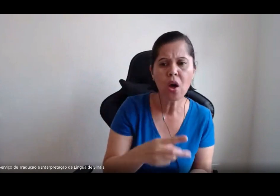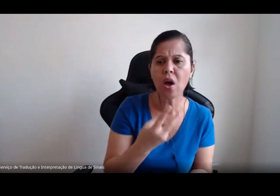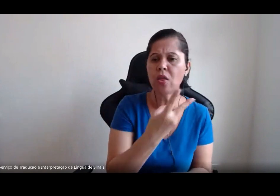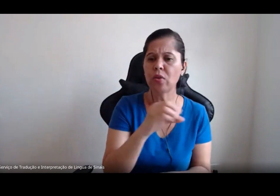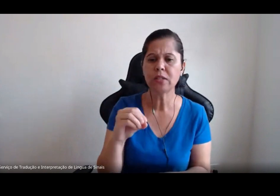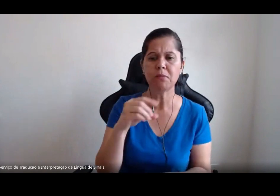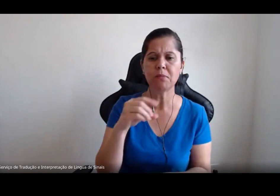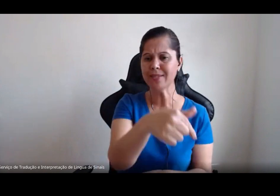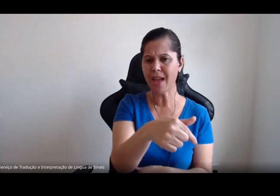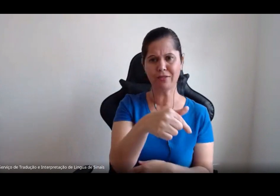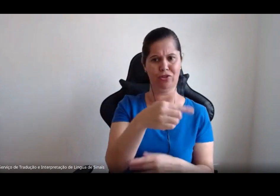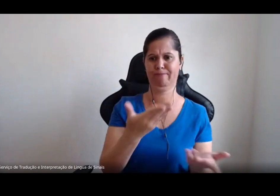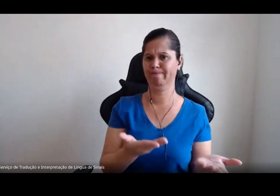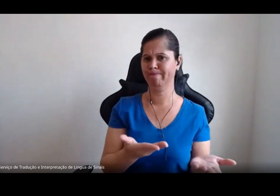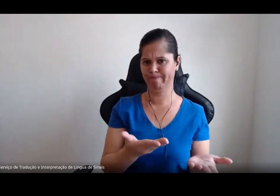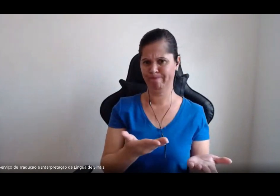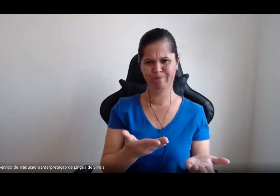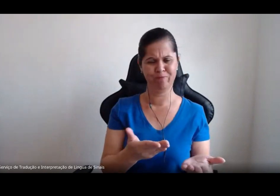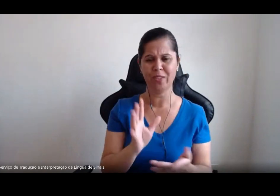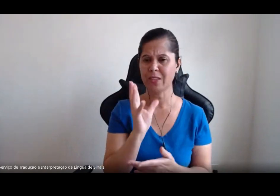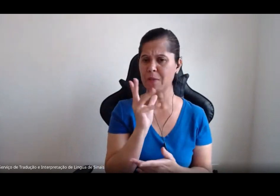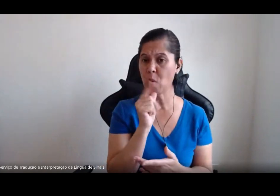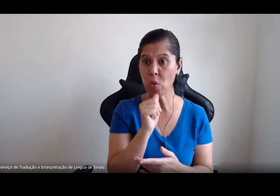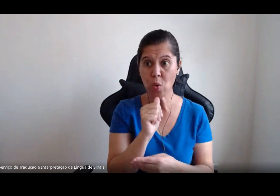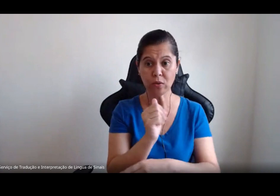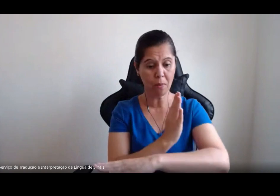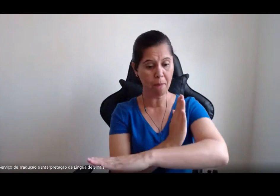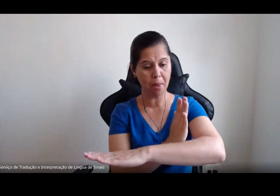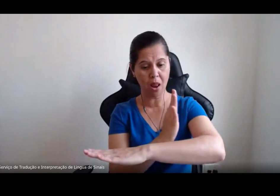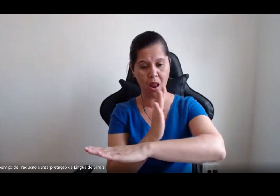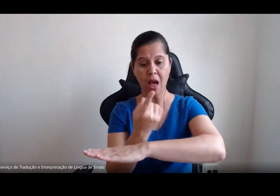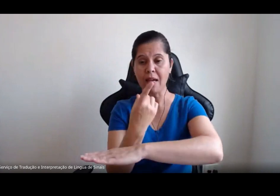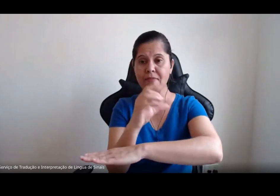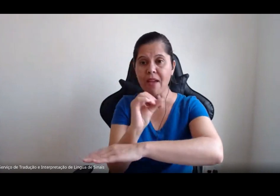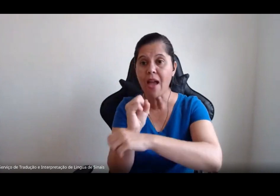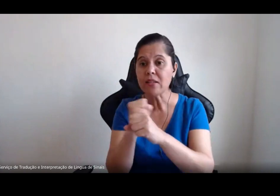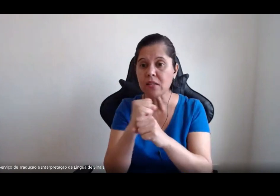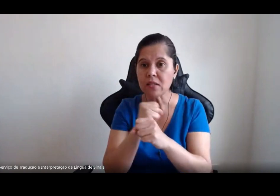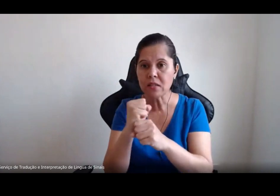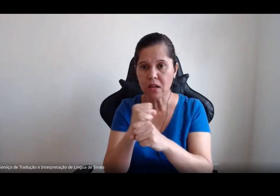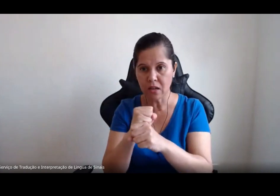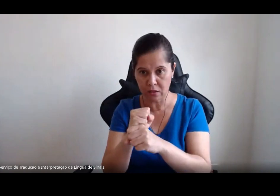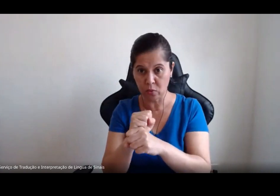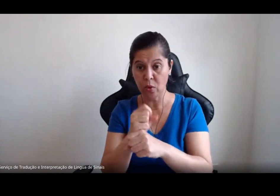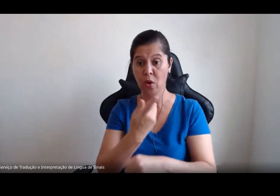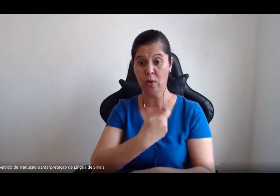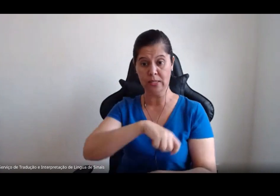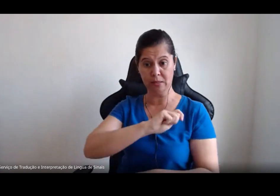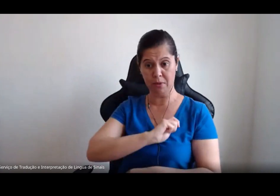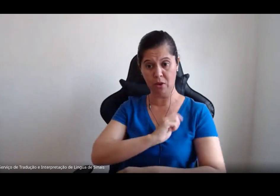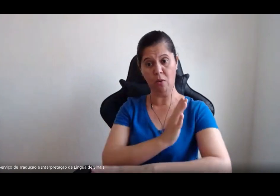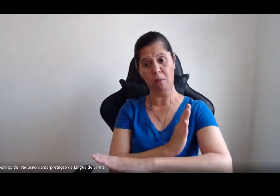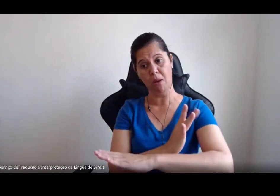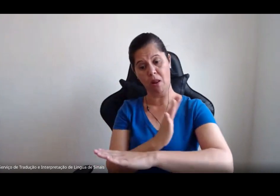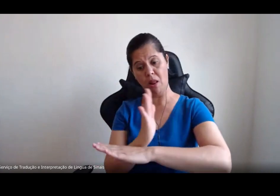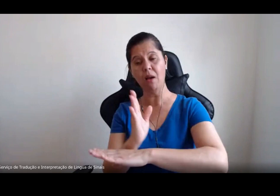em 2007 pela Parábola. Foram 10 anos de diferença, vejam, entre a publicação da tradução do espanhol e a